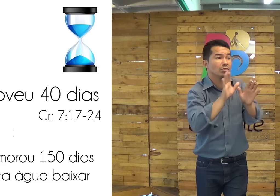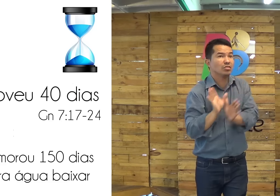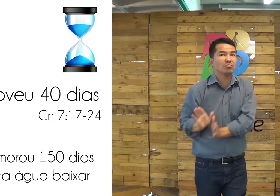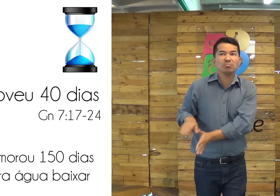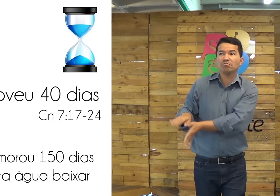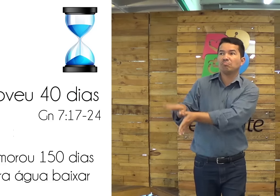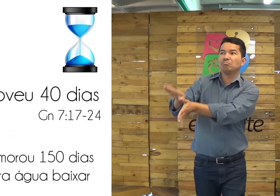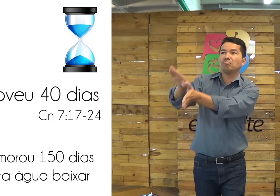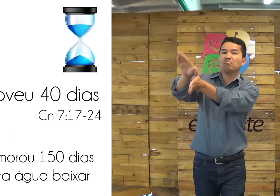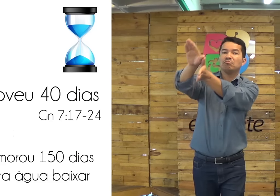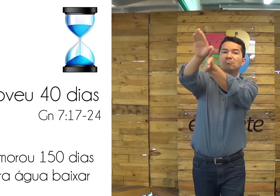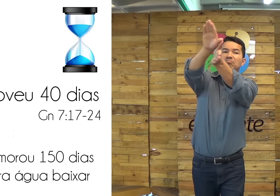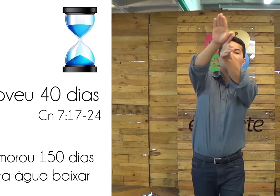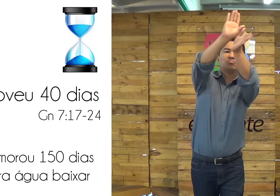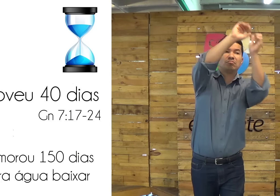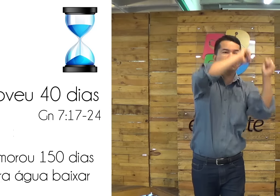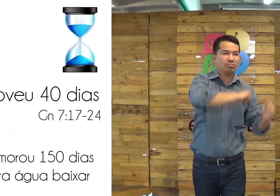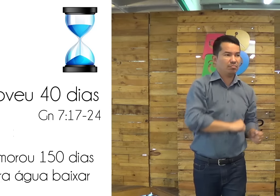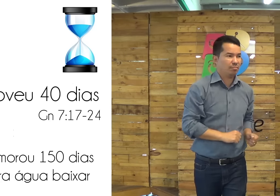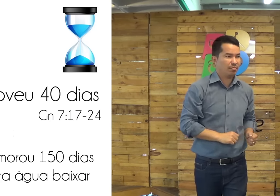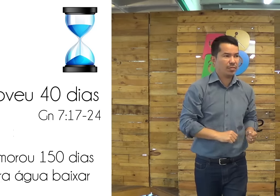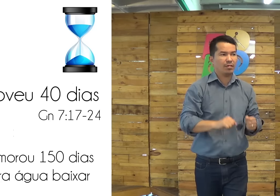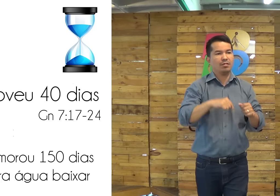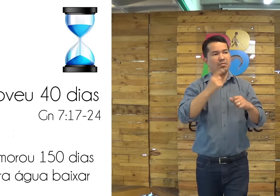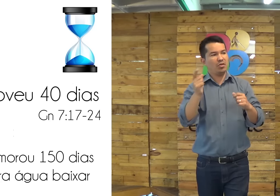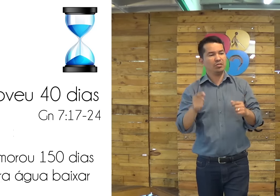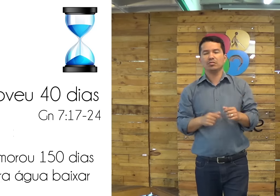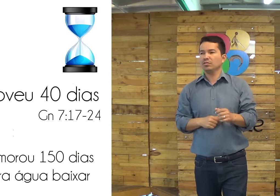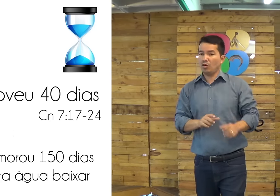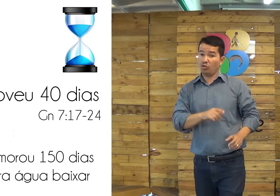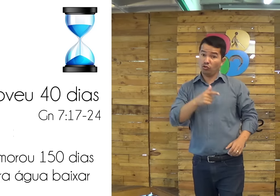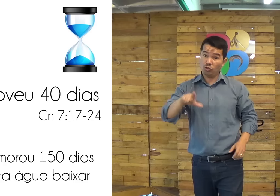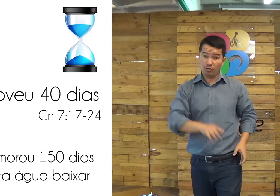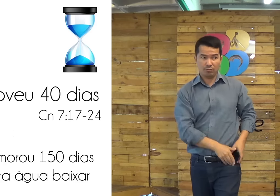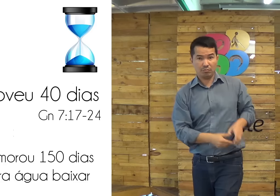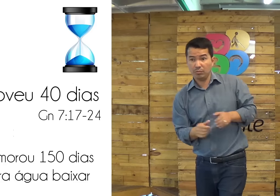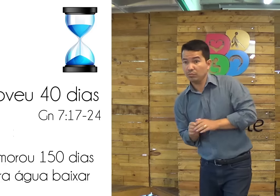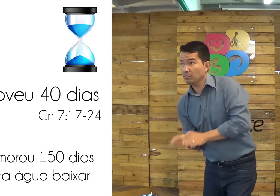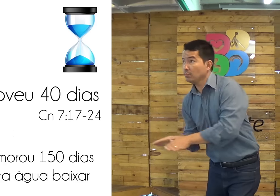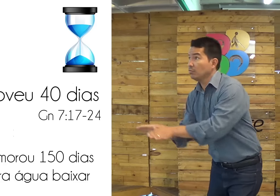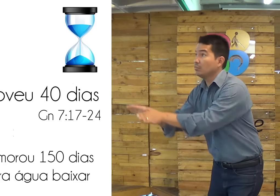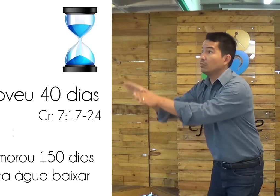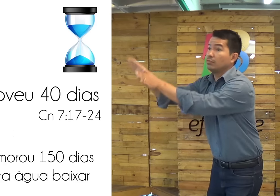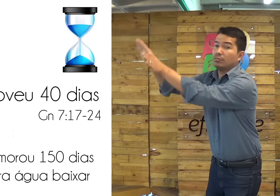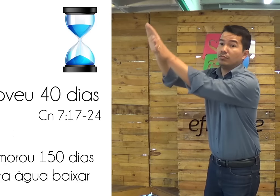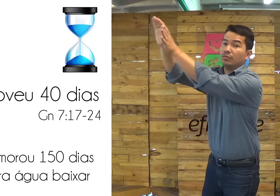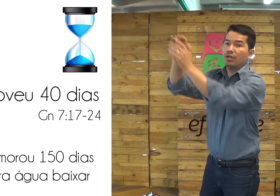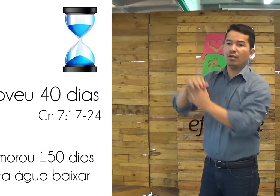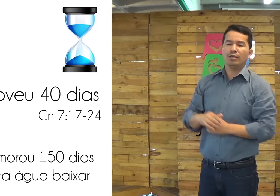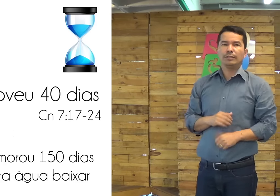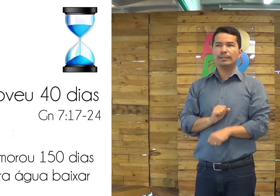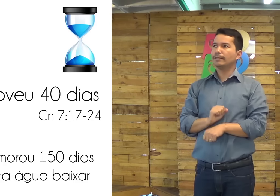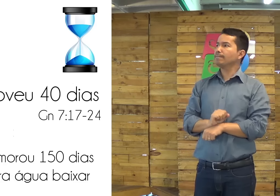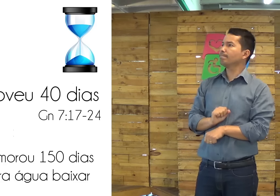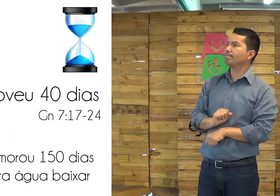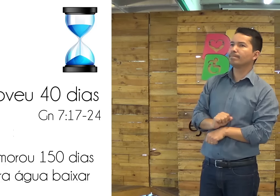um pássaro né uma pomba soltou e daí depois soltou outra e ficou